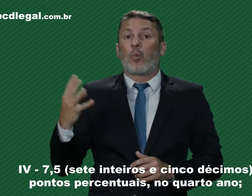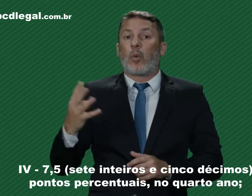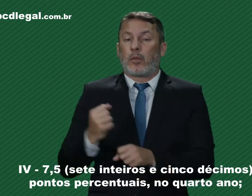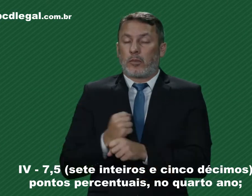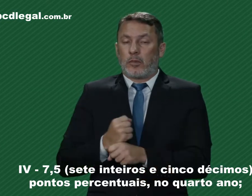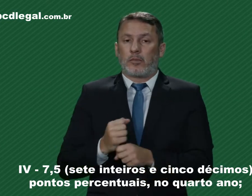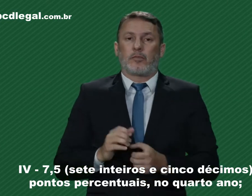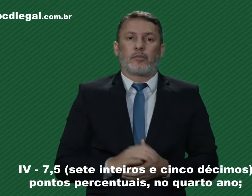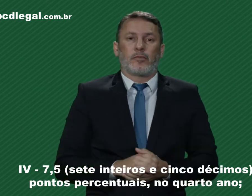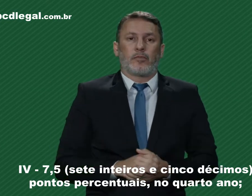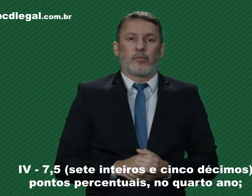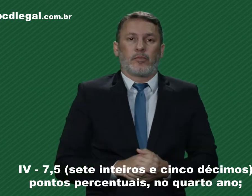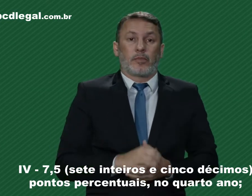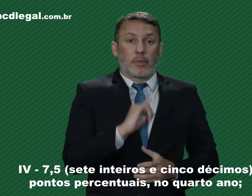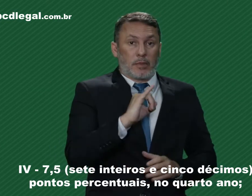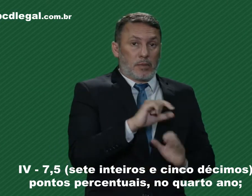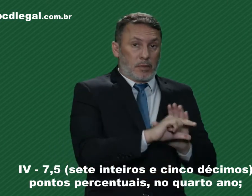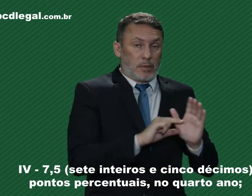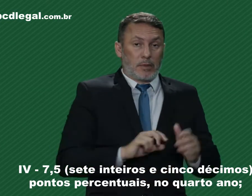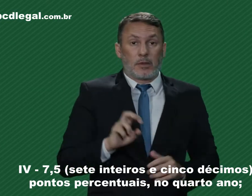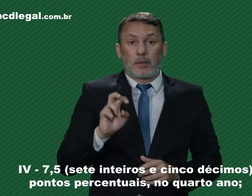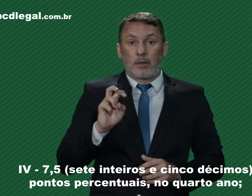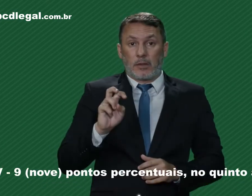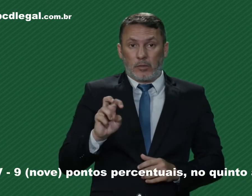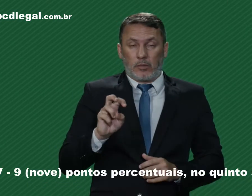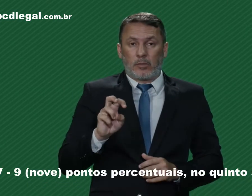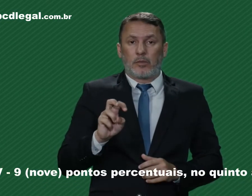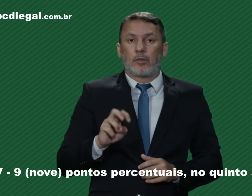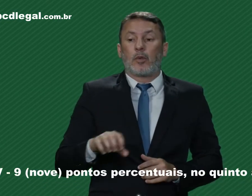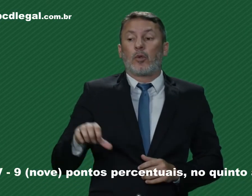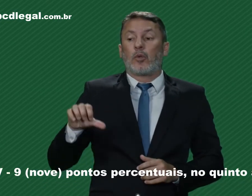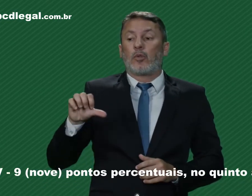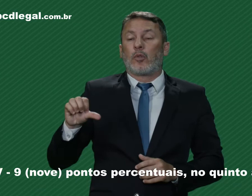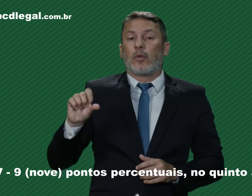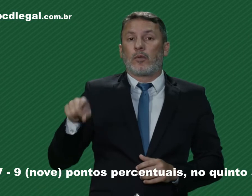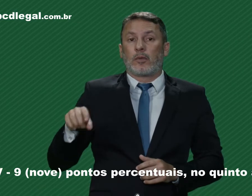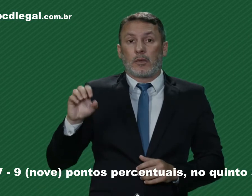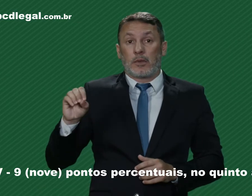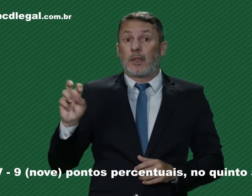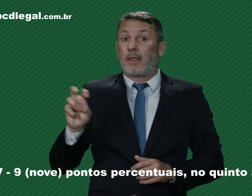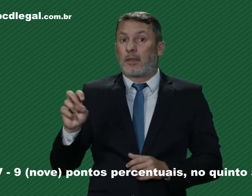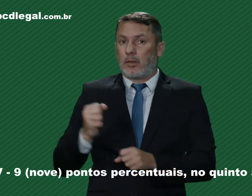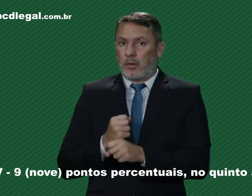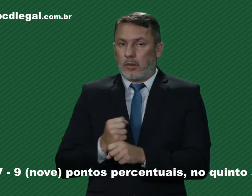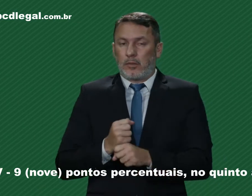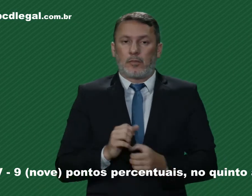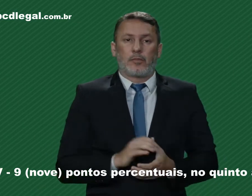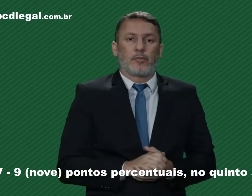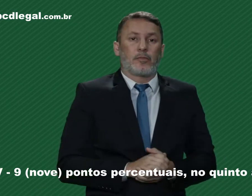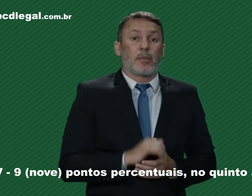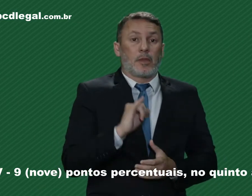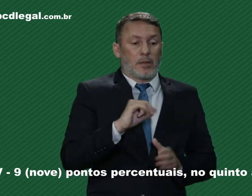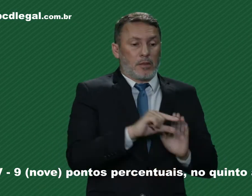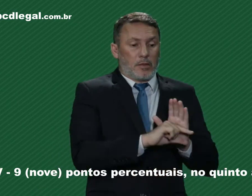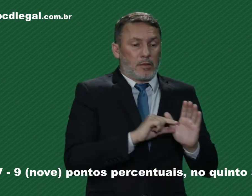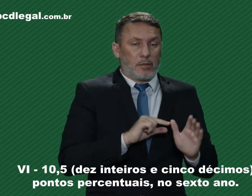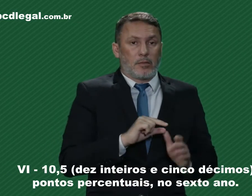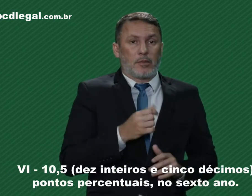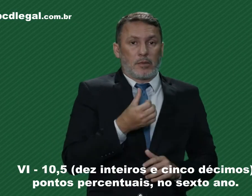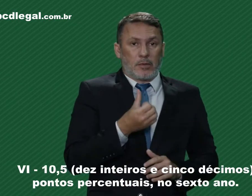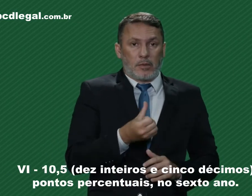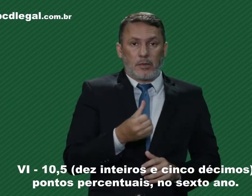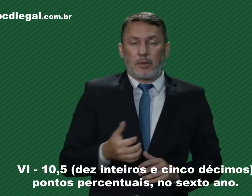5 décimos pontos percentuais no quarto ano. Inciso 5, 9 pontos percentuais no quinto